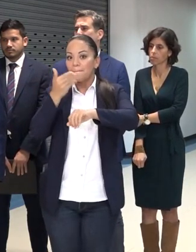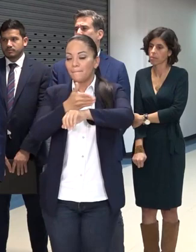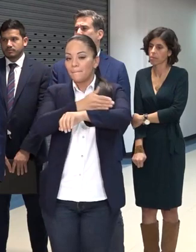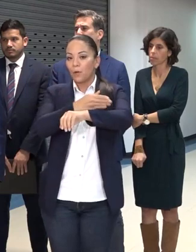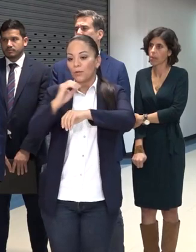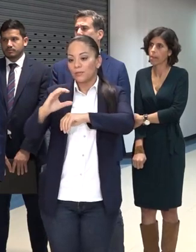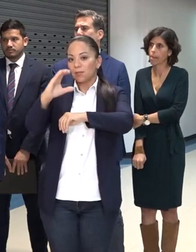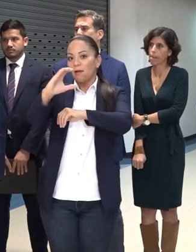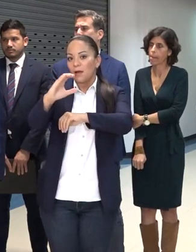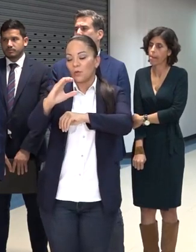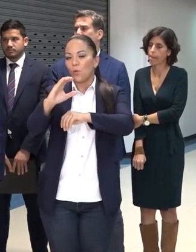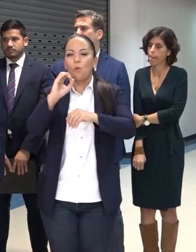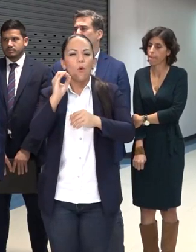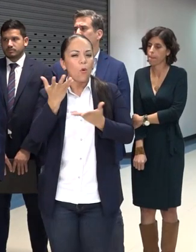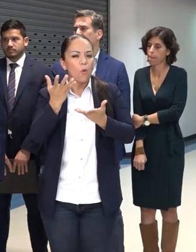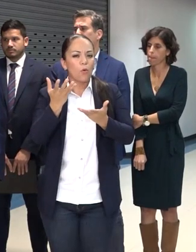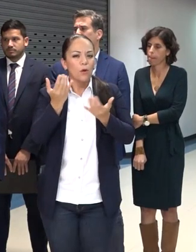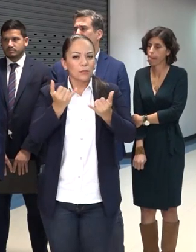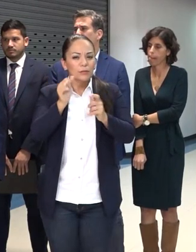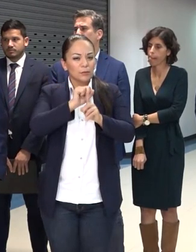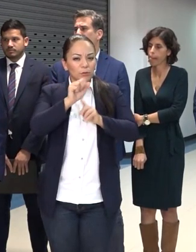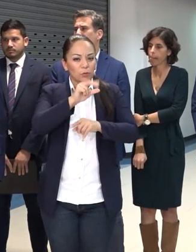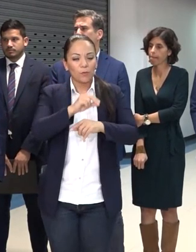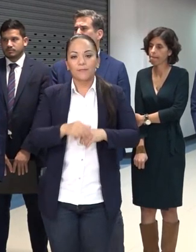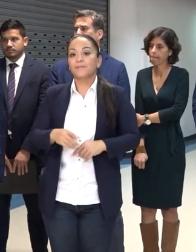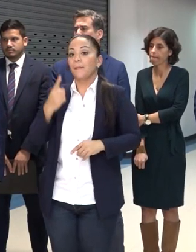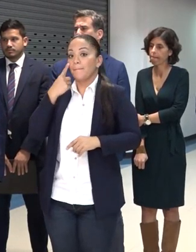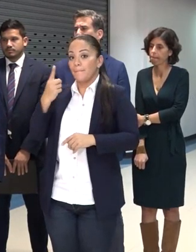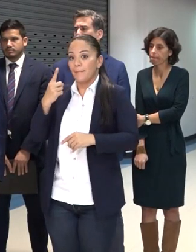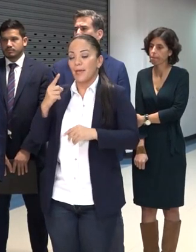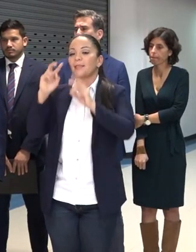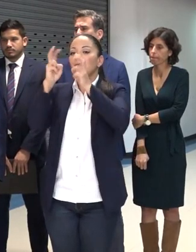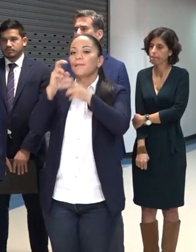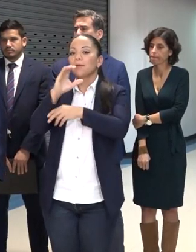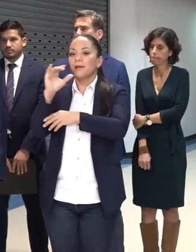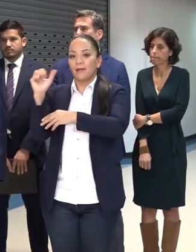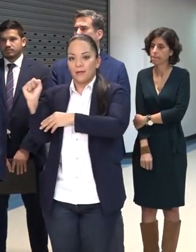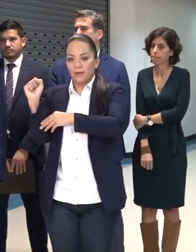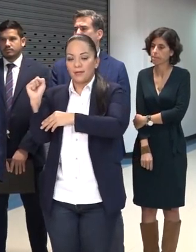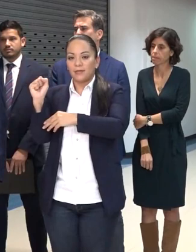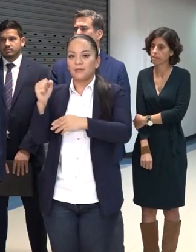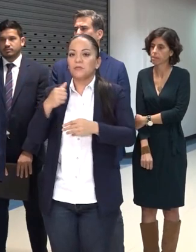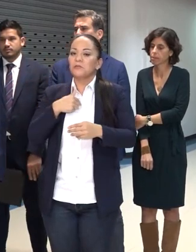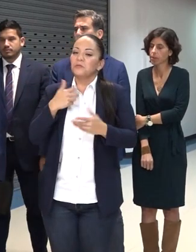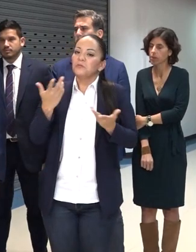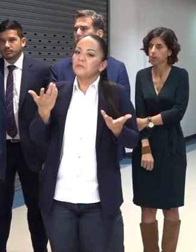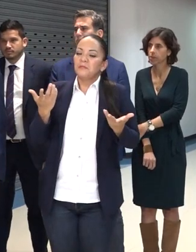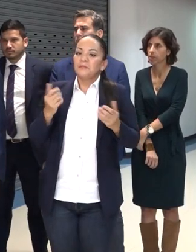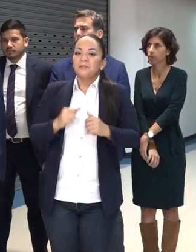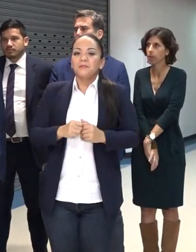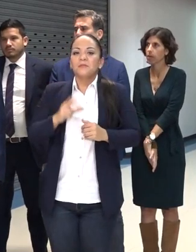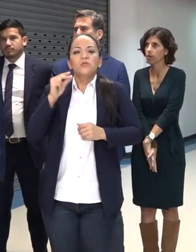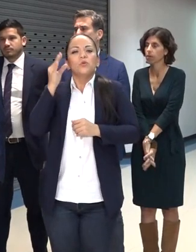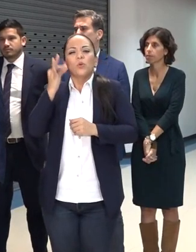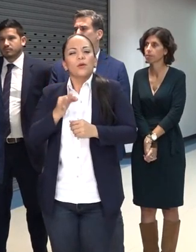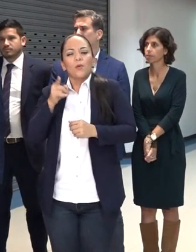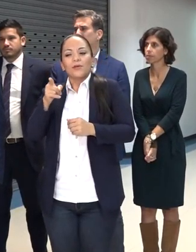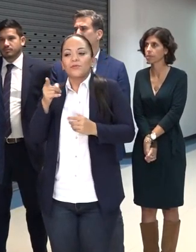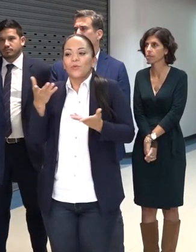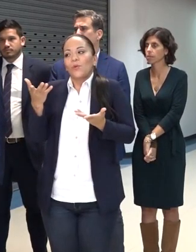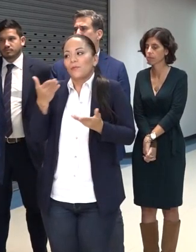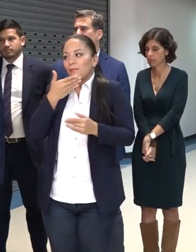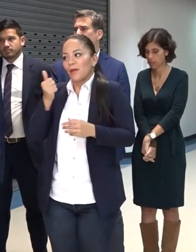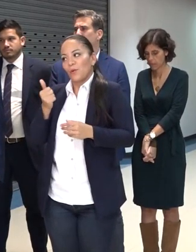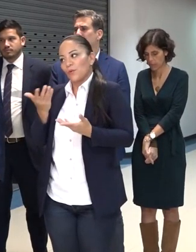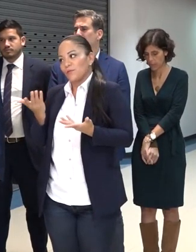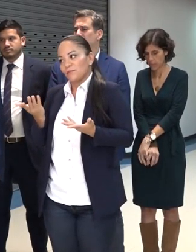la evidente situación económica se descarta? Mire, el tema de la caja, yo no creo que haya sido lo más